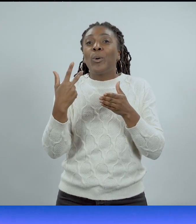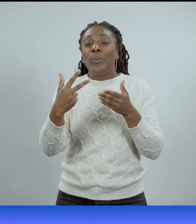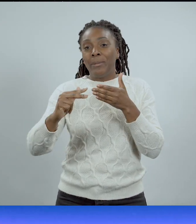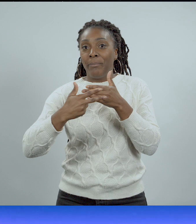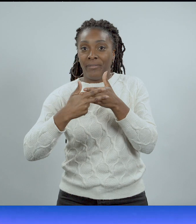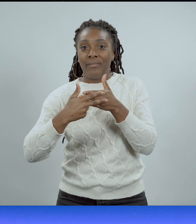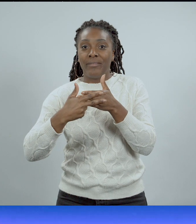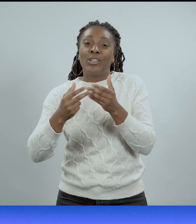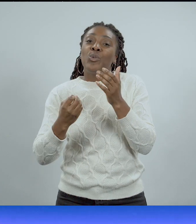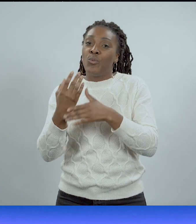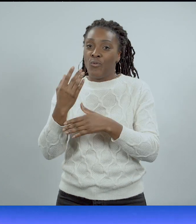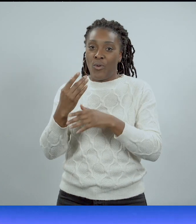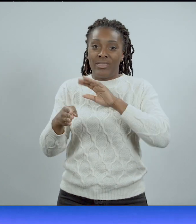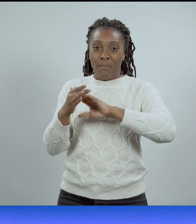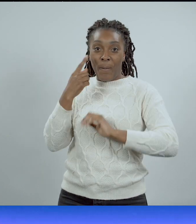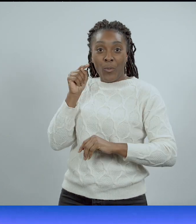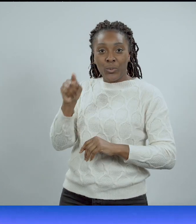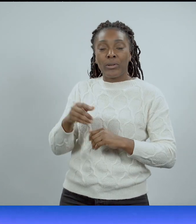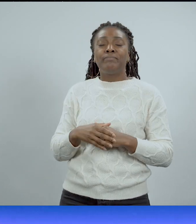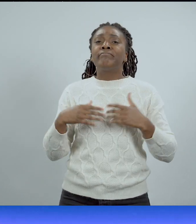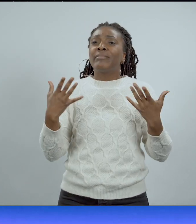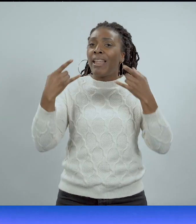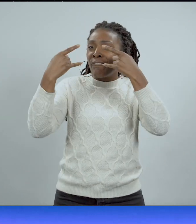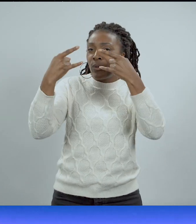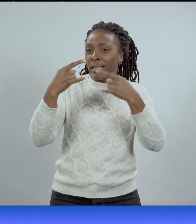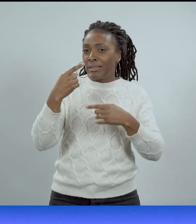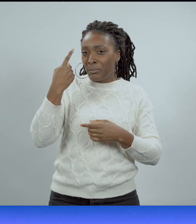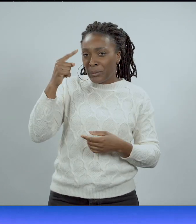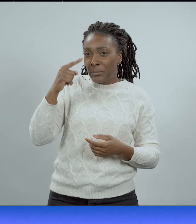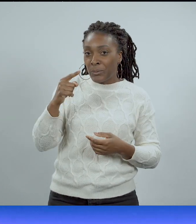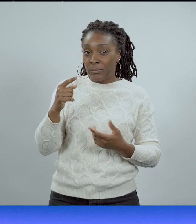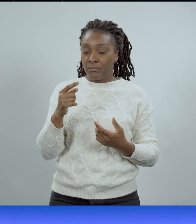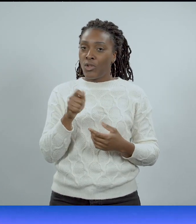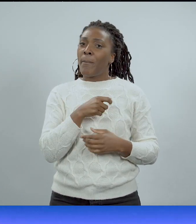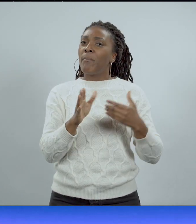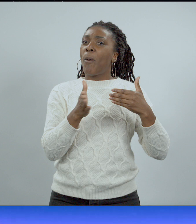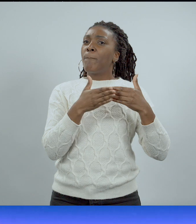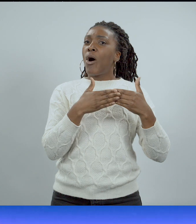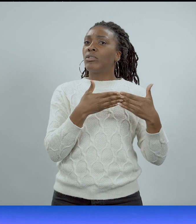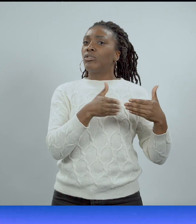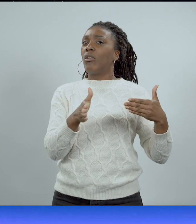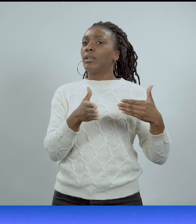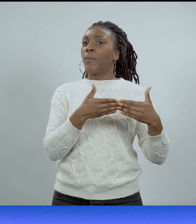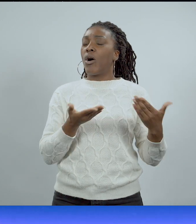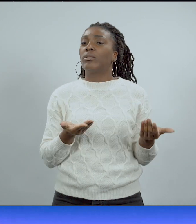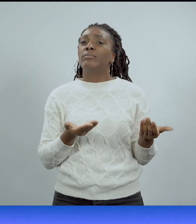c'est un nouveau départ pour toi, Marie. Alors pourquoi la fenêtre? J'aimerais te dire alors pourquoi pas la porte